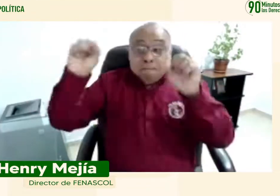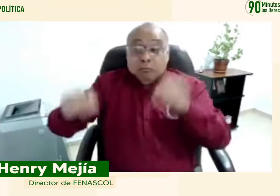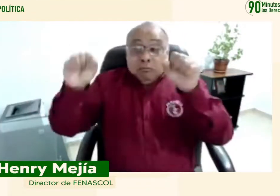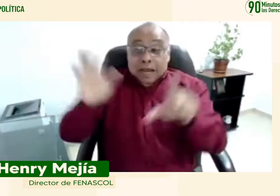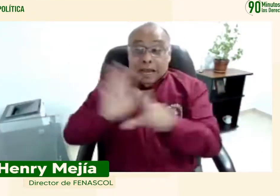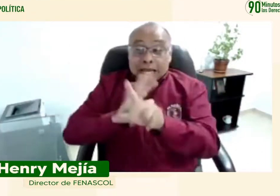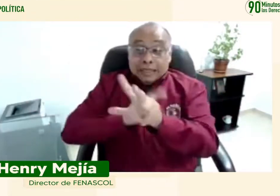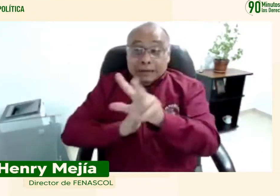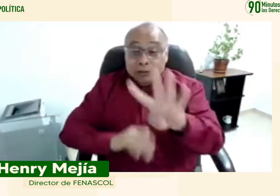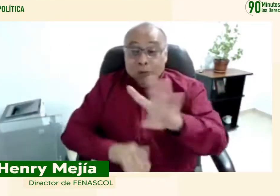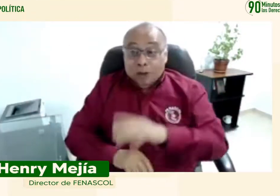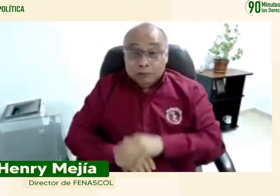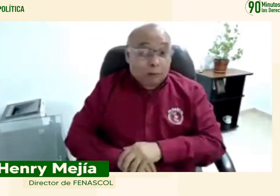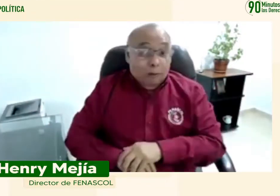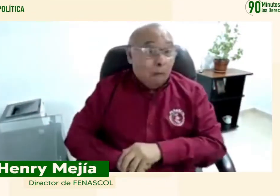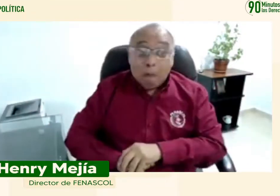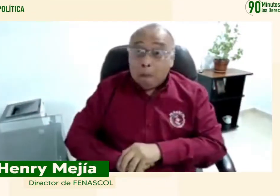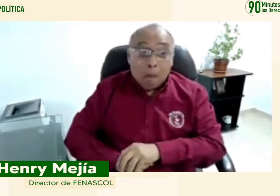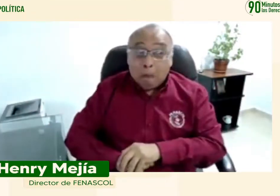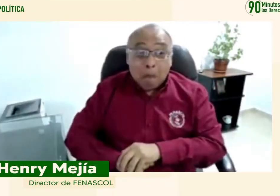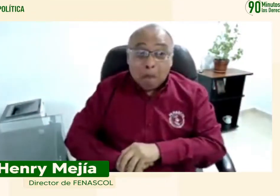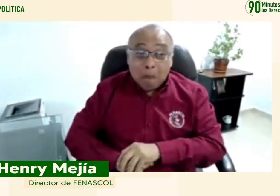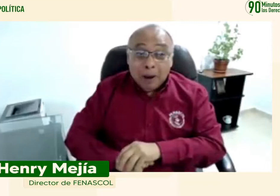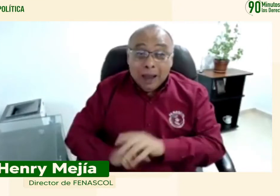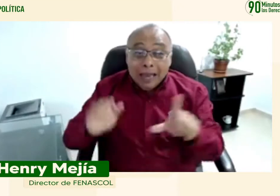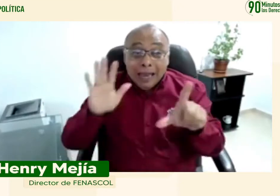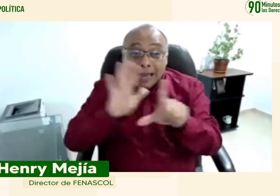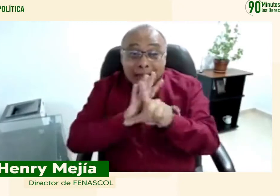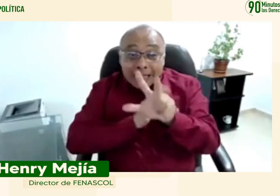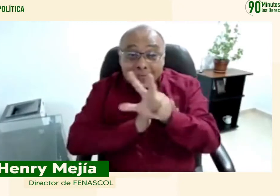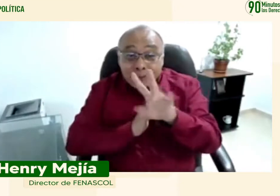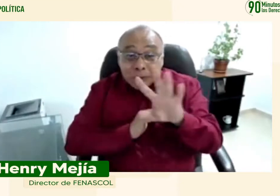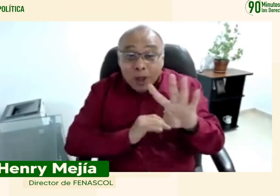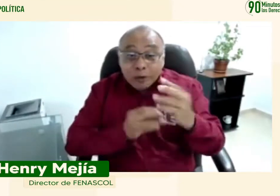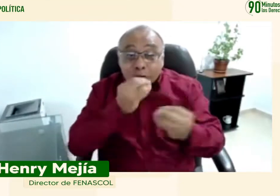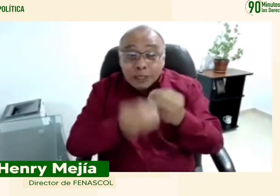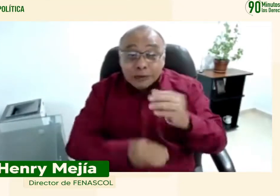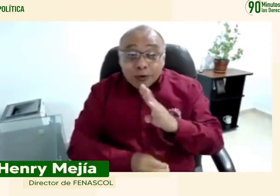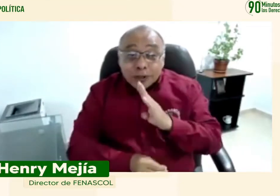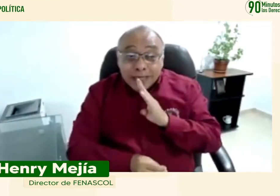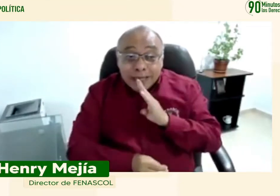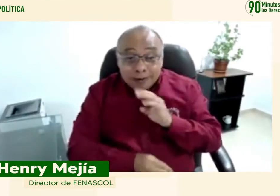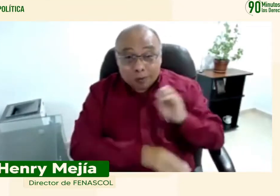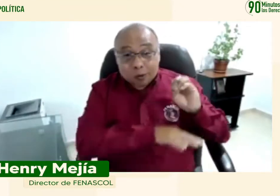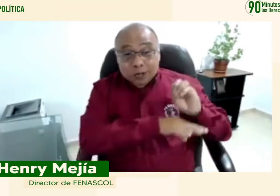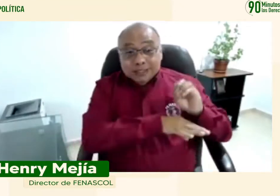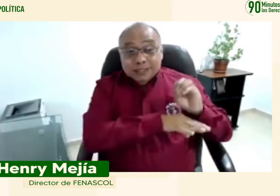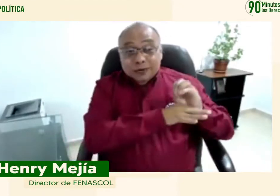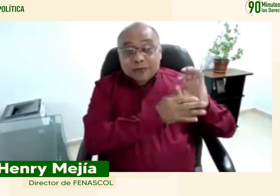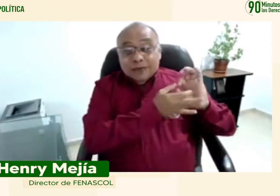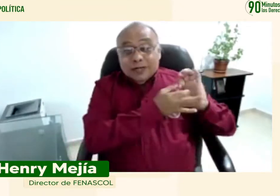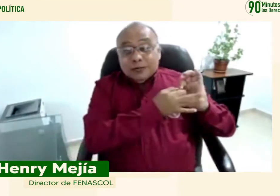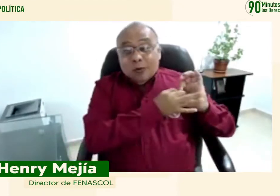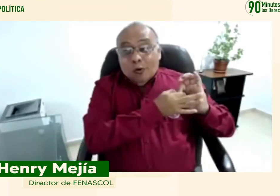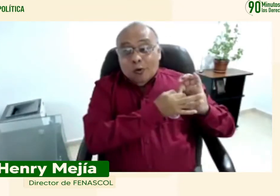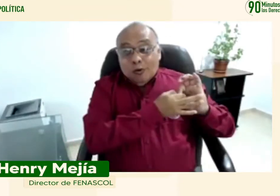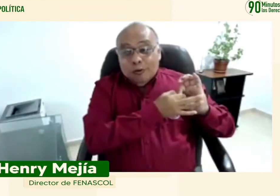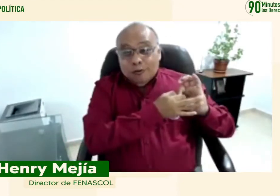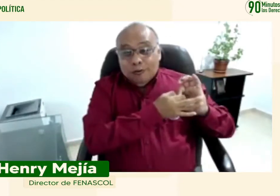crearon por sí solo la aprobaron y dieron la ley 324 no la ley 324 surge por las organizaciones